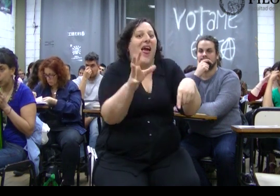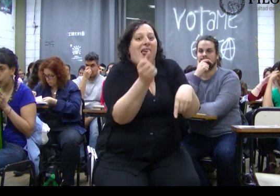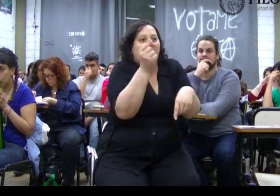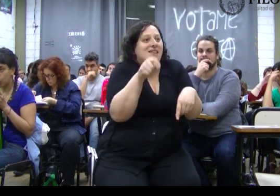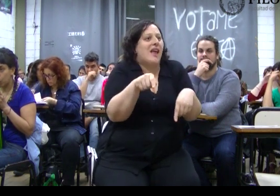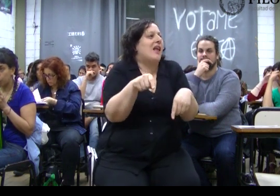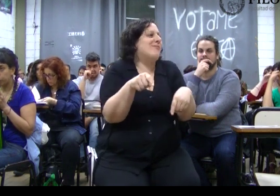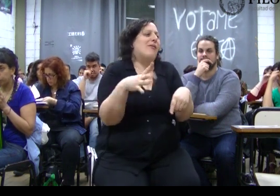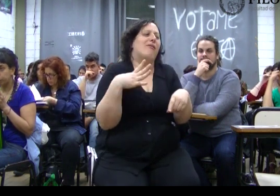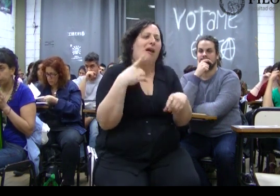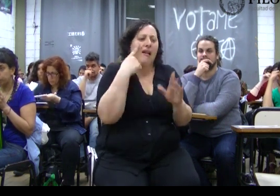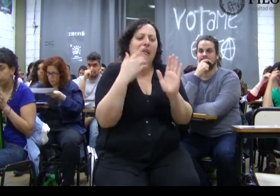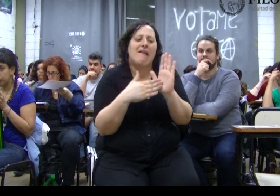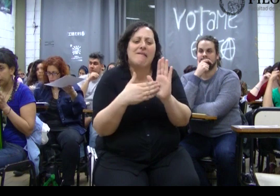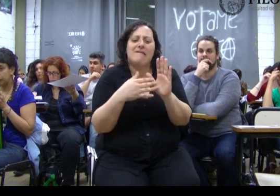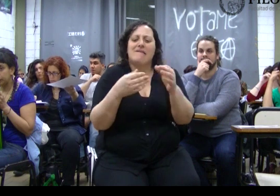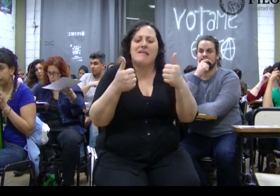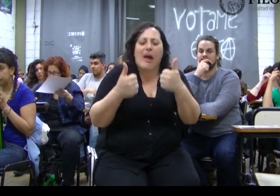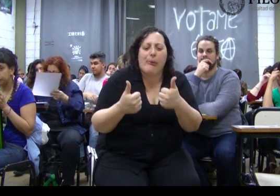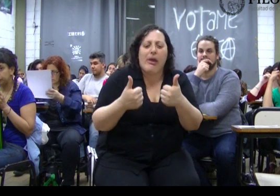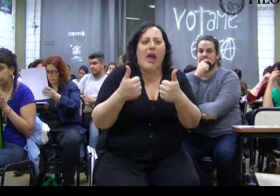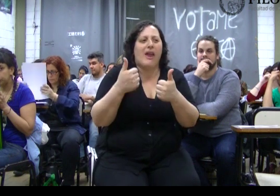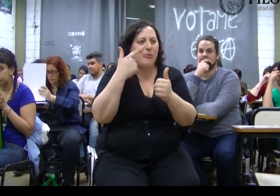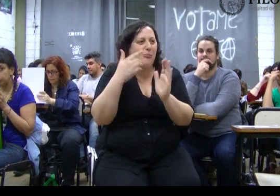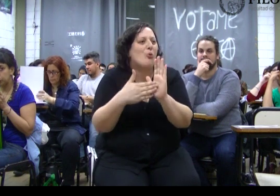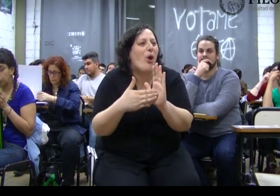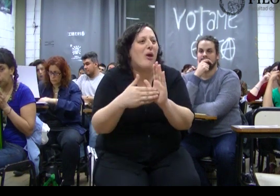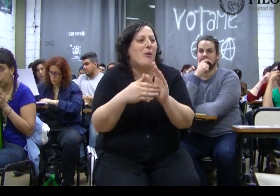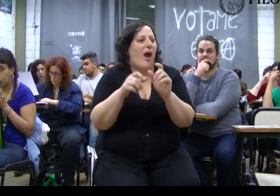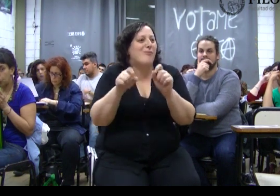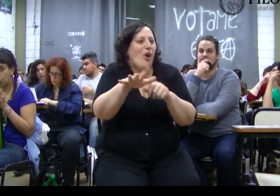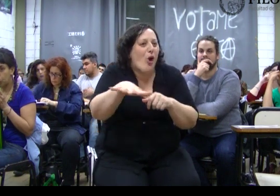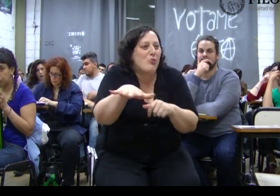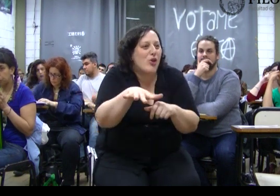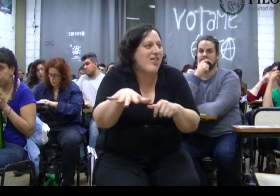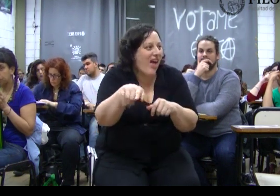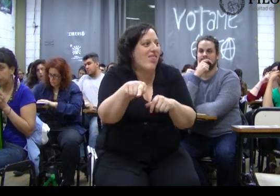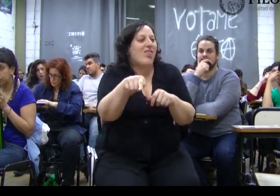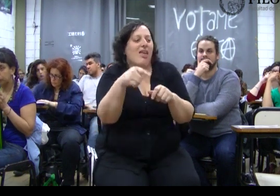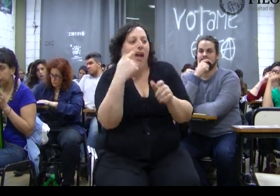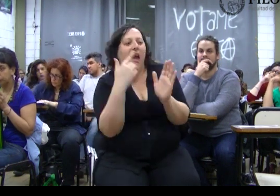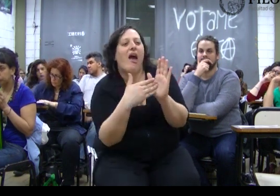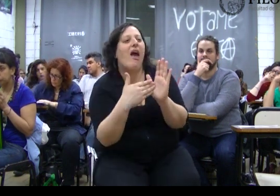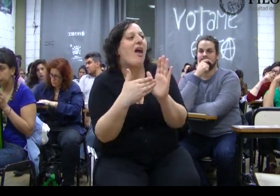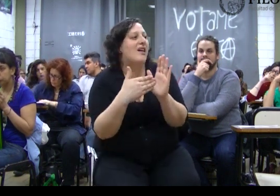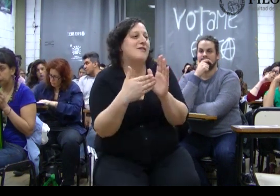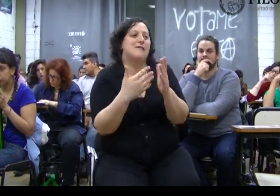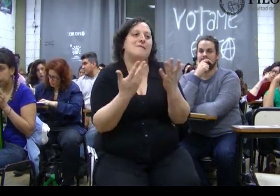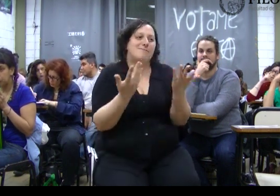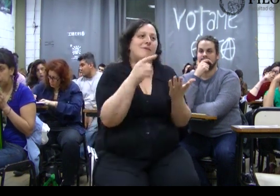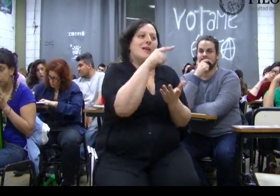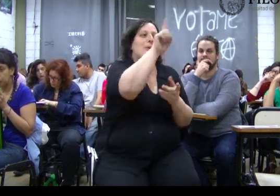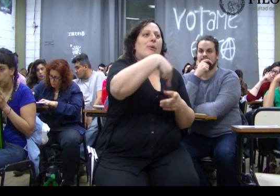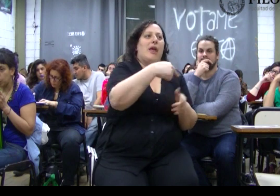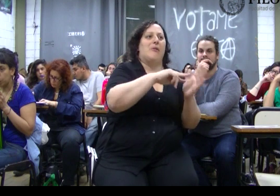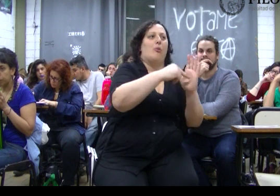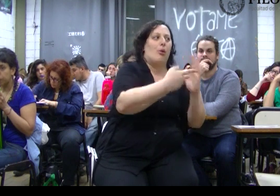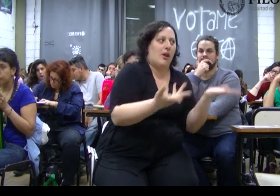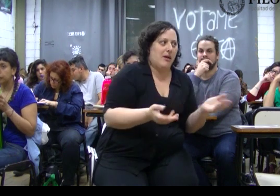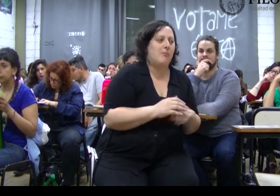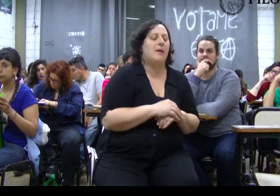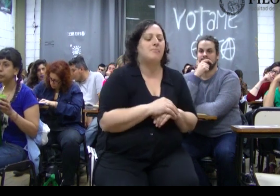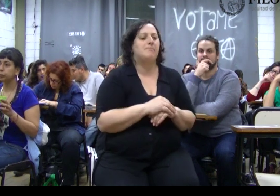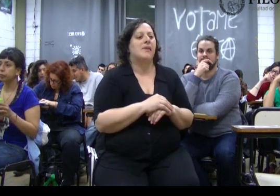forma, la idea es que todo lo que se trabaja no sea para nada censurado, pero